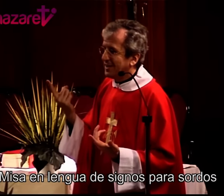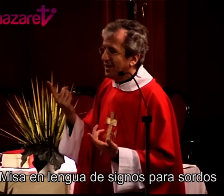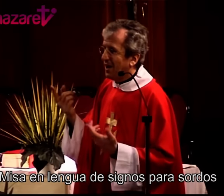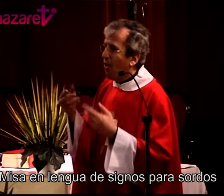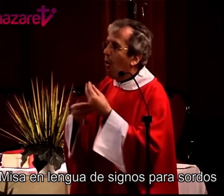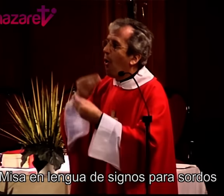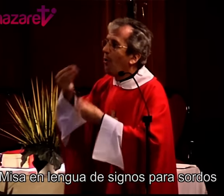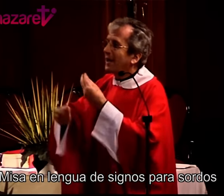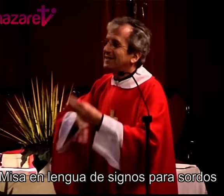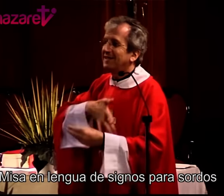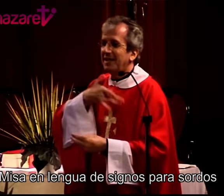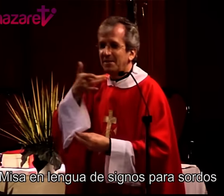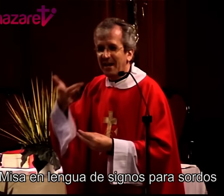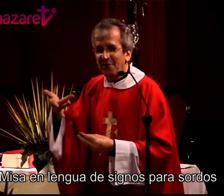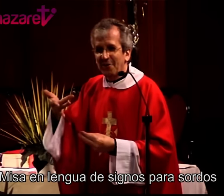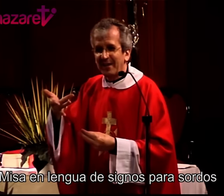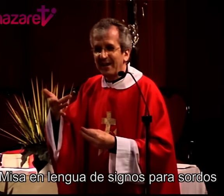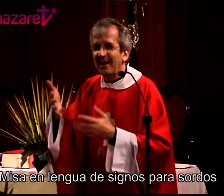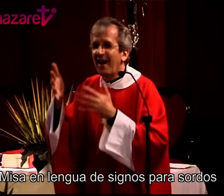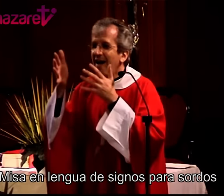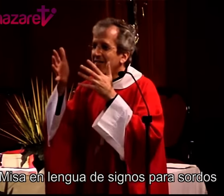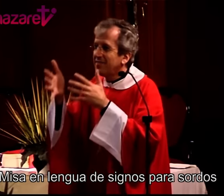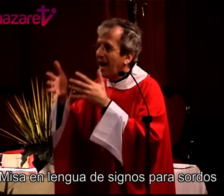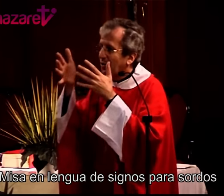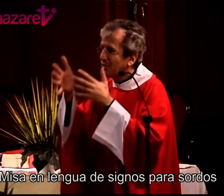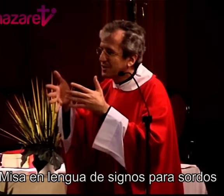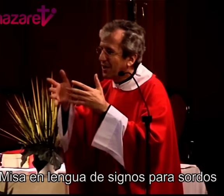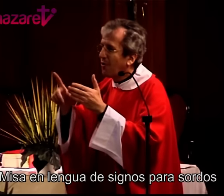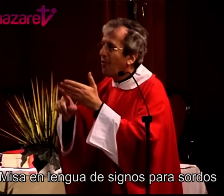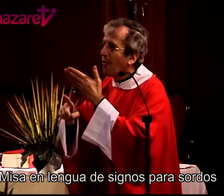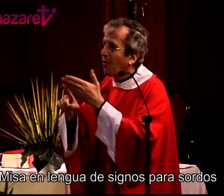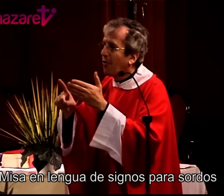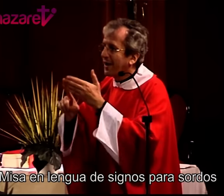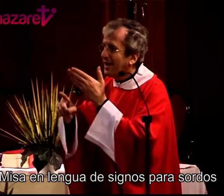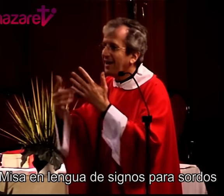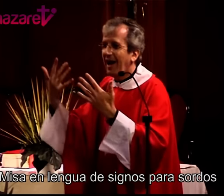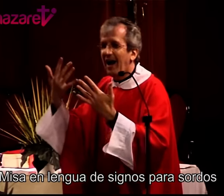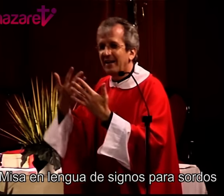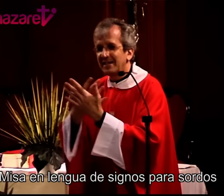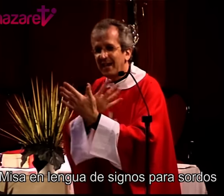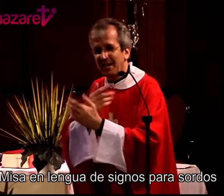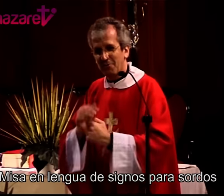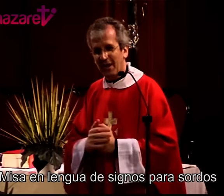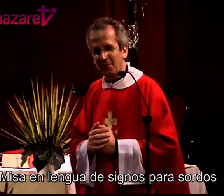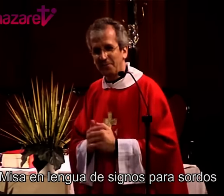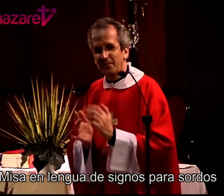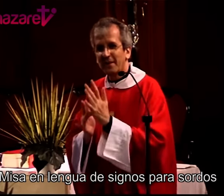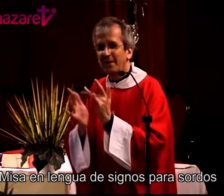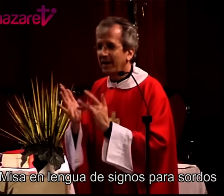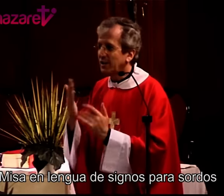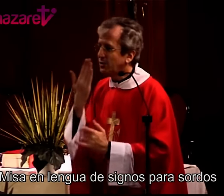Fijaros, obras de misericordia, dar consejo, corregir al que está